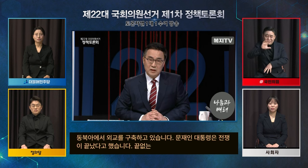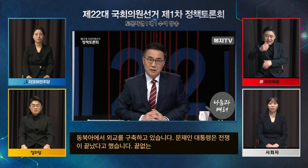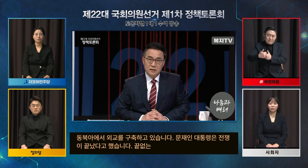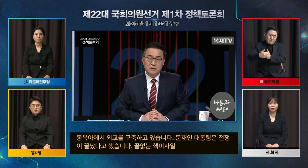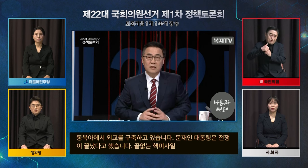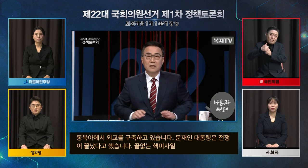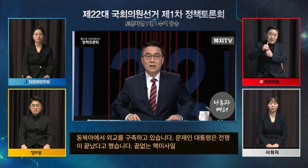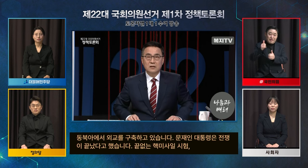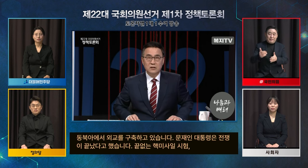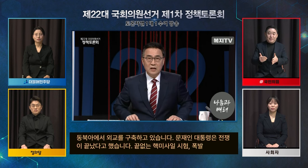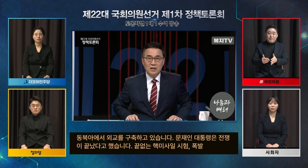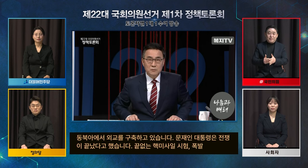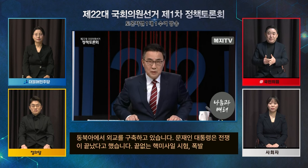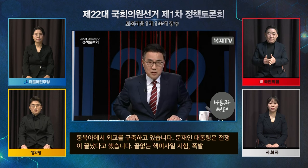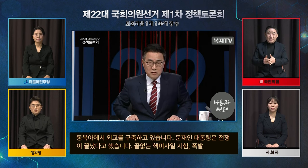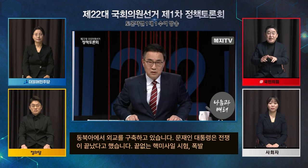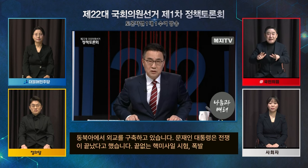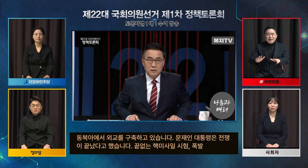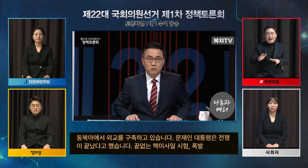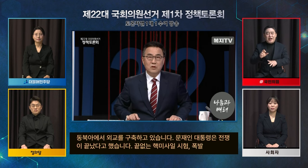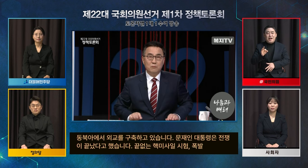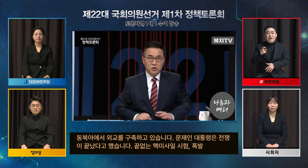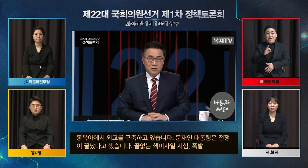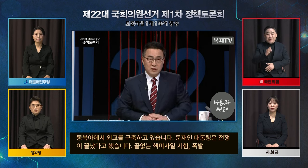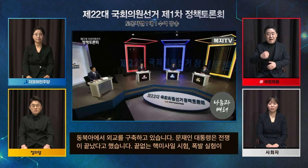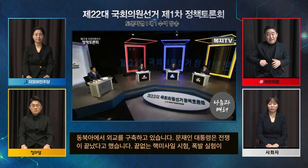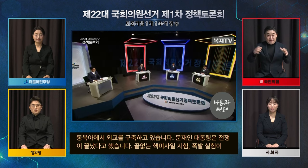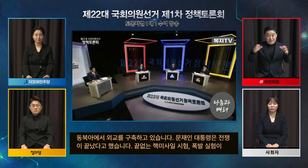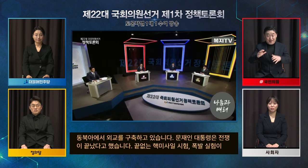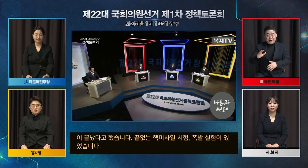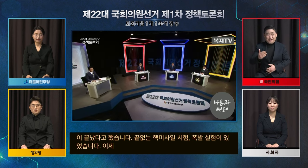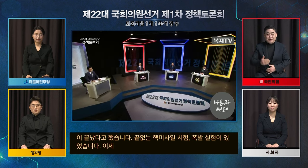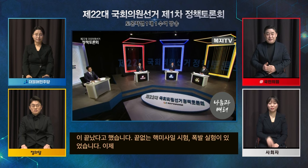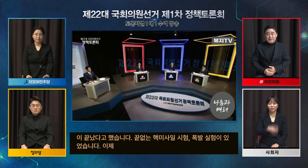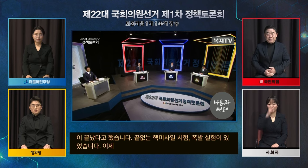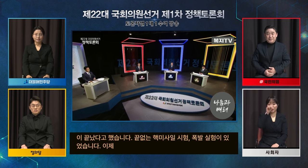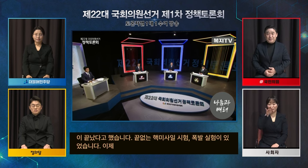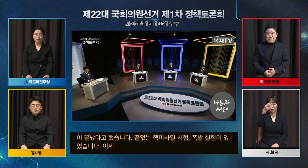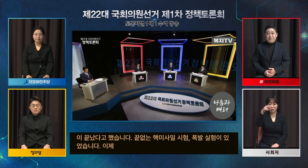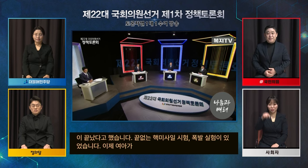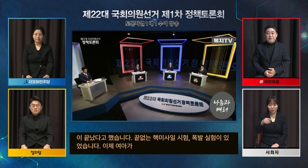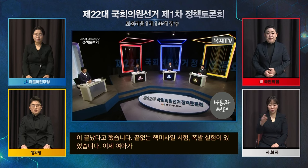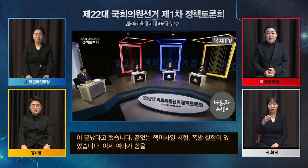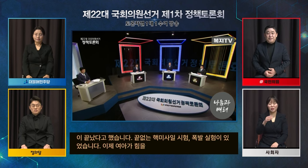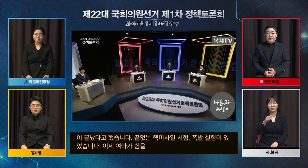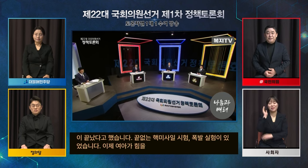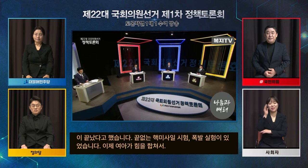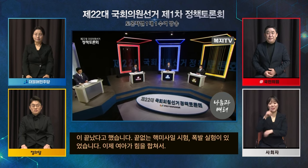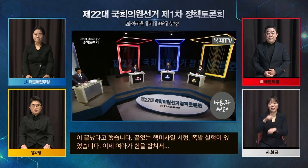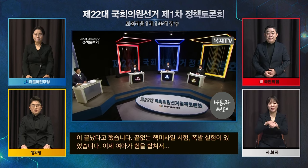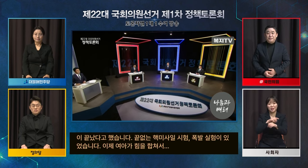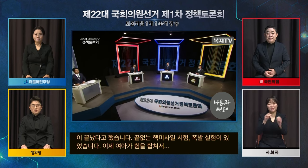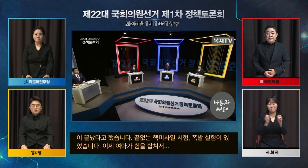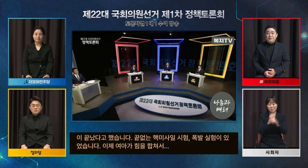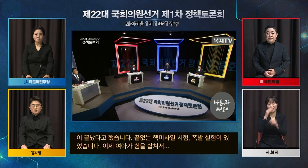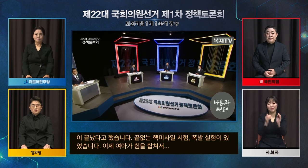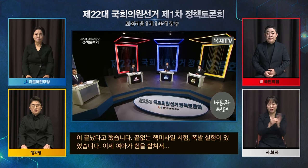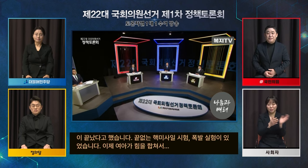있었습니다. 이제 여야가 힘을 합쳐서 정말 국가안보를 걱정했습니다. 최영대 의원께서도 발언 시간을 전부 사용하셨습니다.